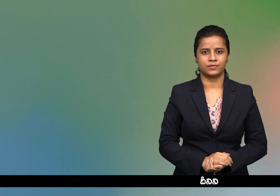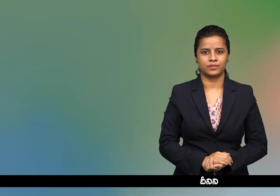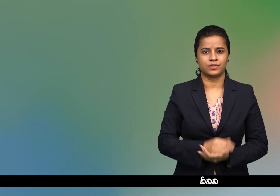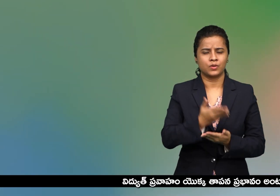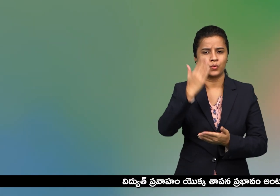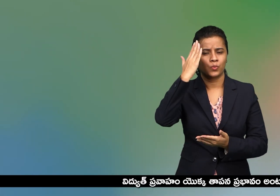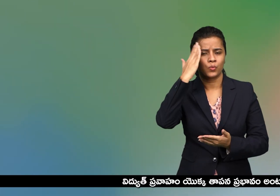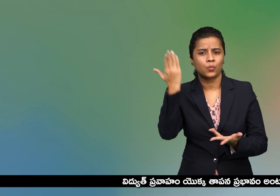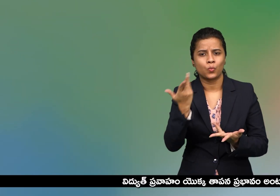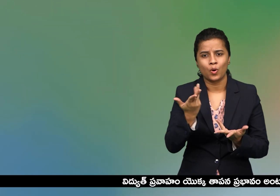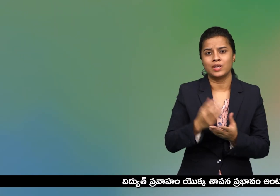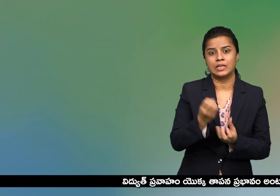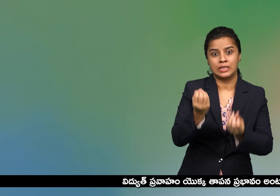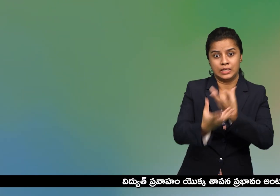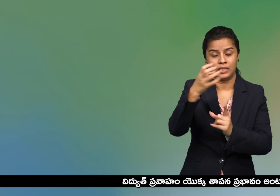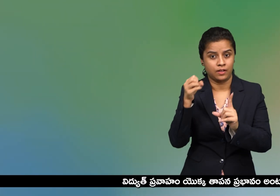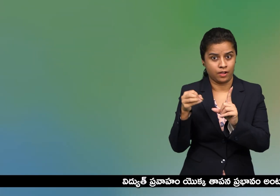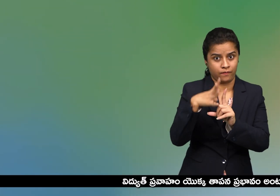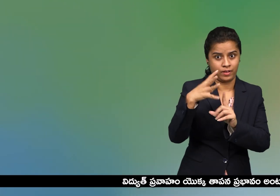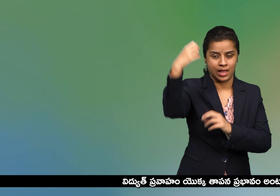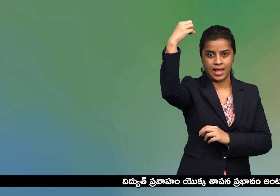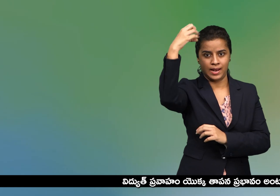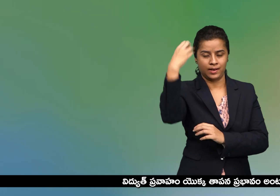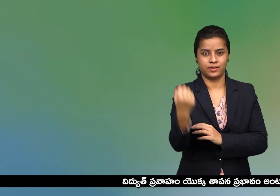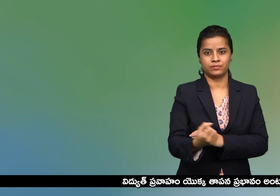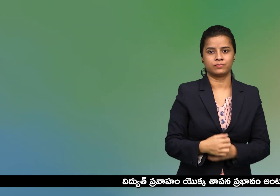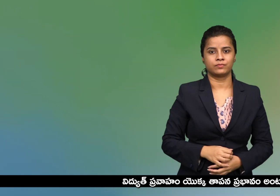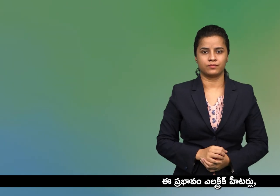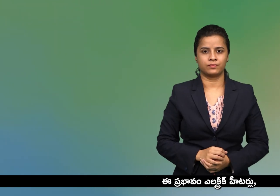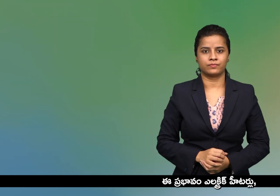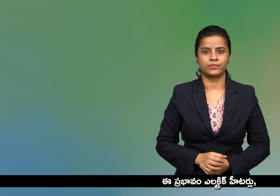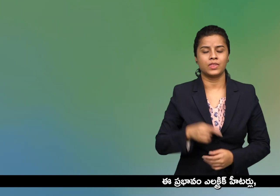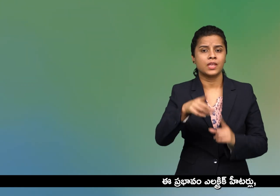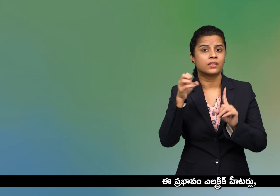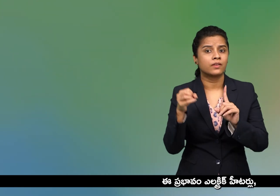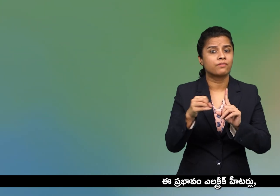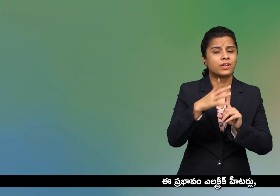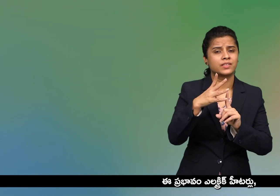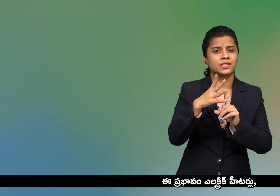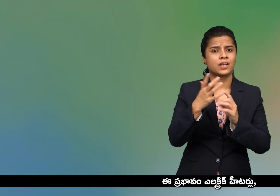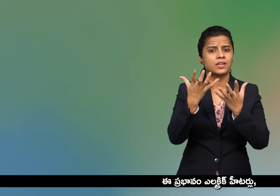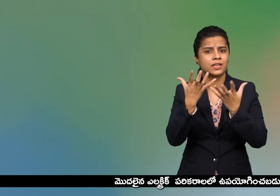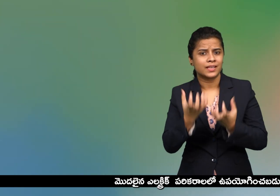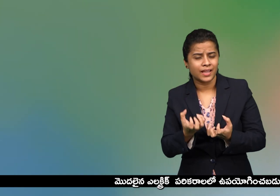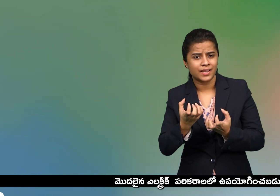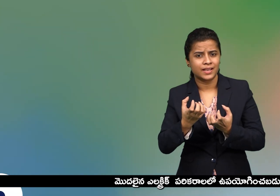దీనిని విద్యుత్ ప్రవాహం యొక్క తాపన ప్రభావం అంటారు. ఈ ప్రభావం ఎలక్ట్రిక్ హీటర్లు మొదలైన